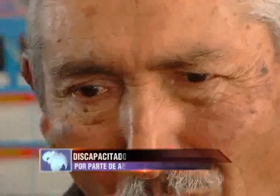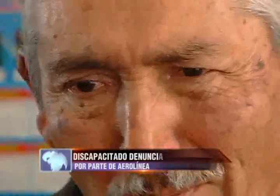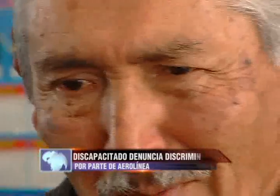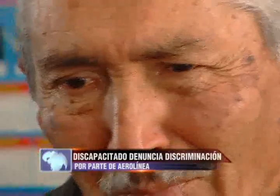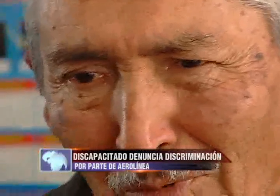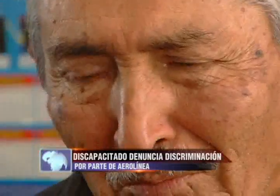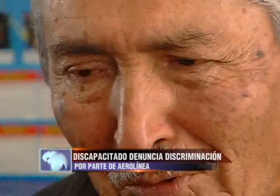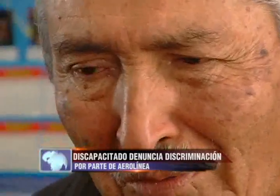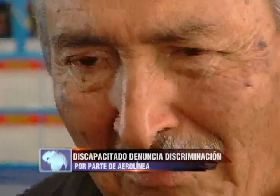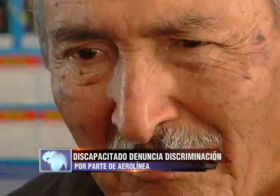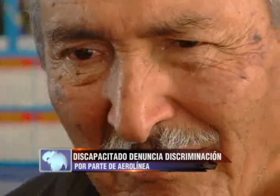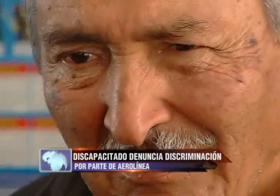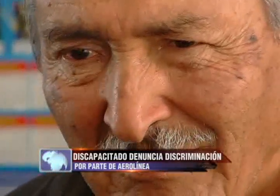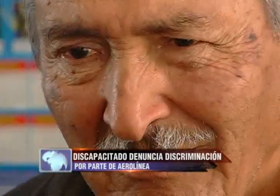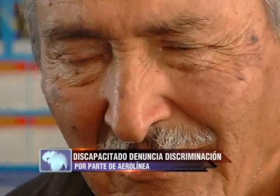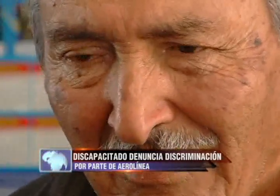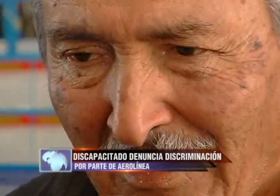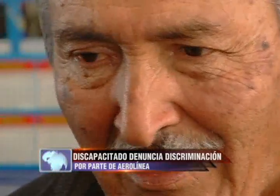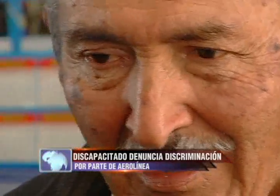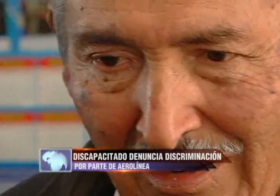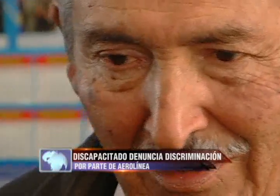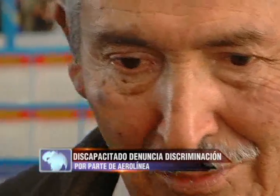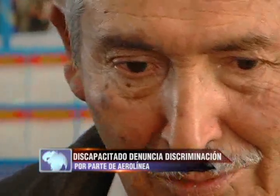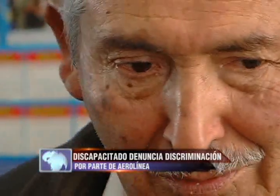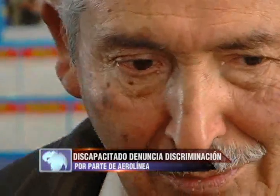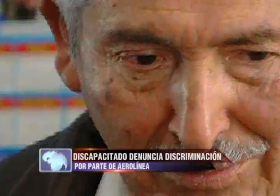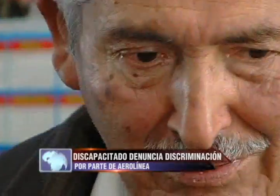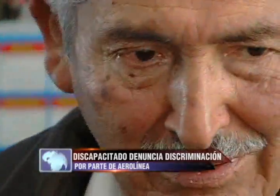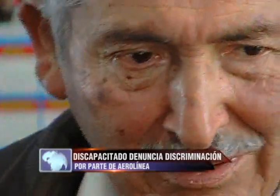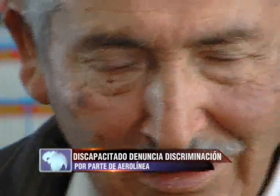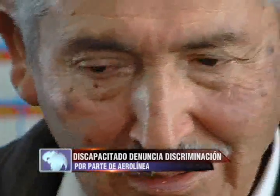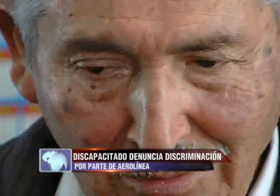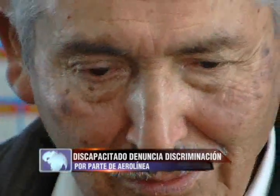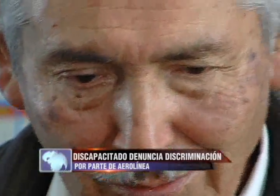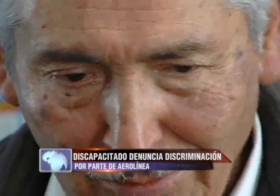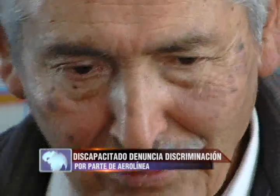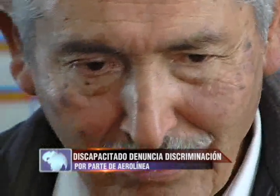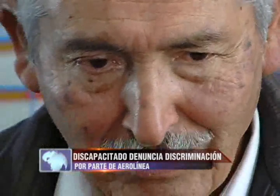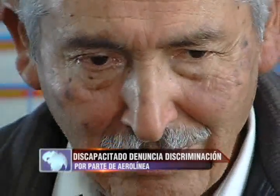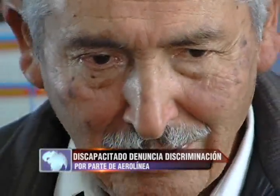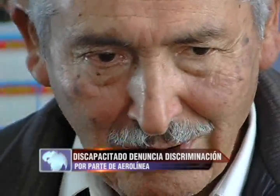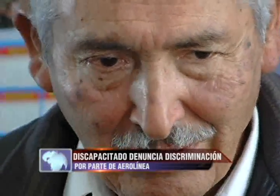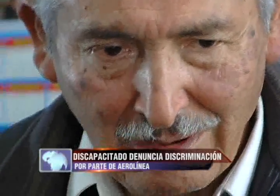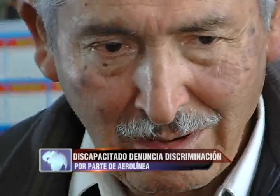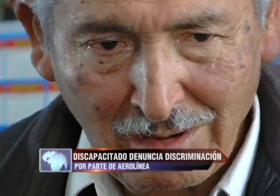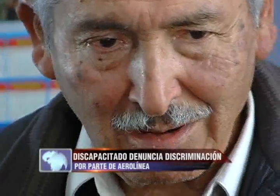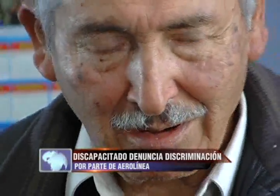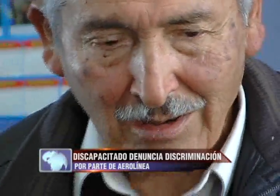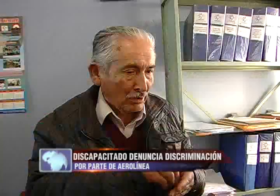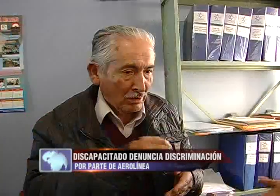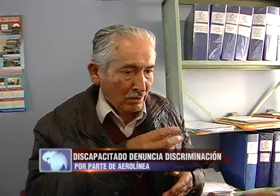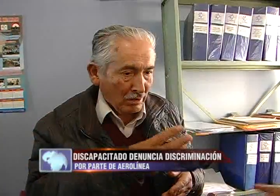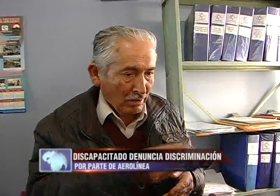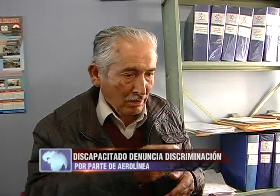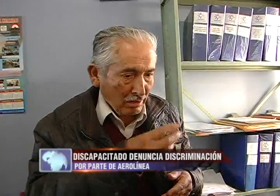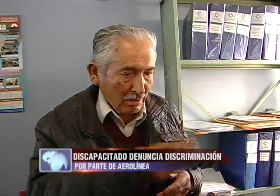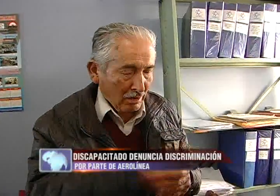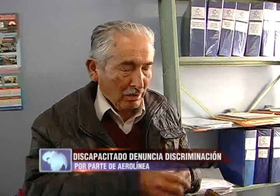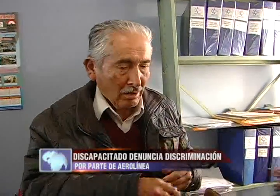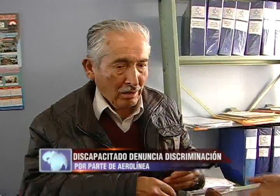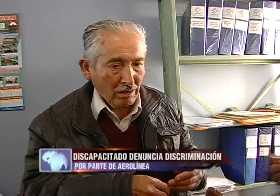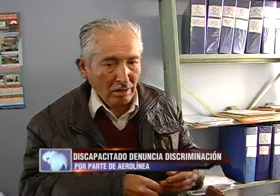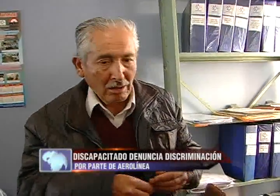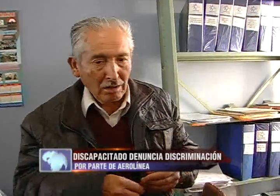esto. Lo que más indignó a Vicente Cárdenas y a sus familiares es que los funcionarios y el personal de la empresa Peruvian Airlines emitieron